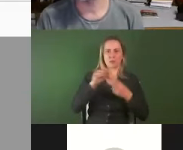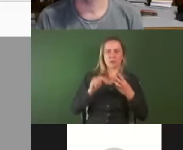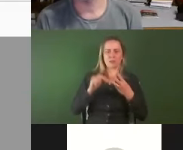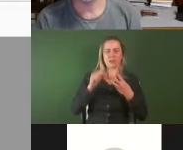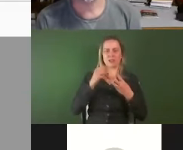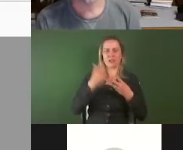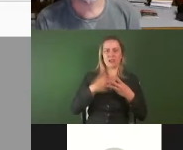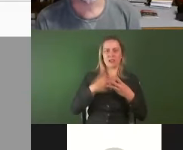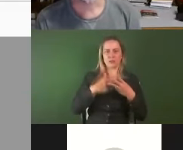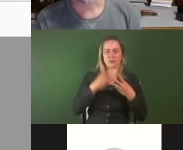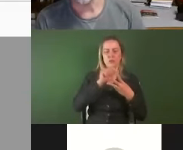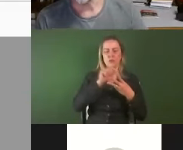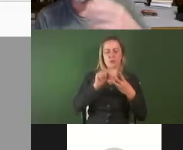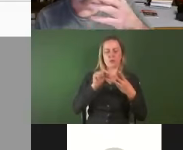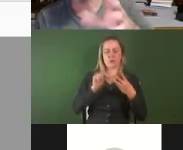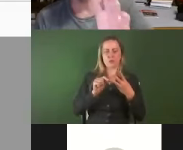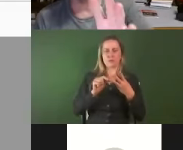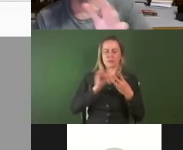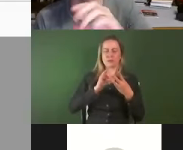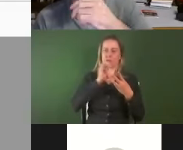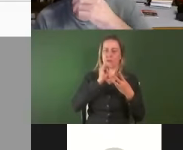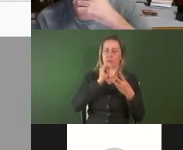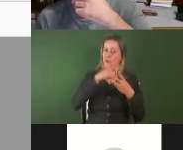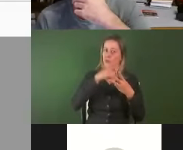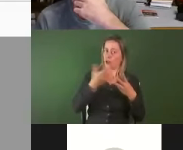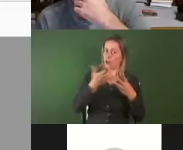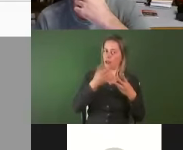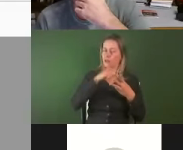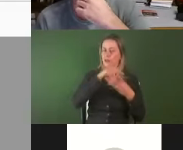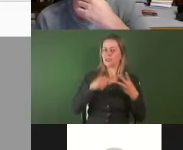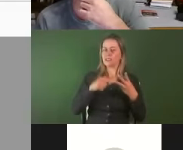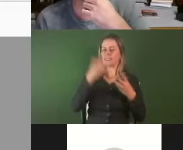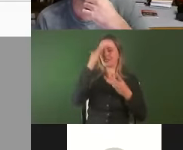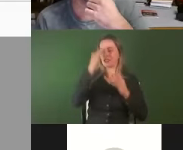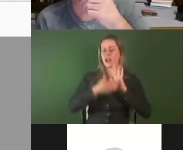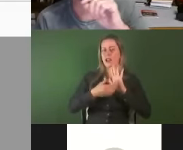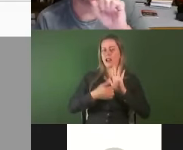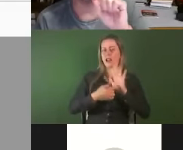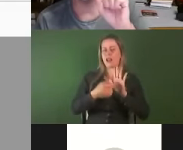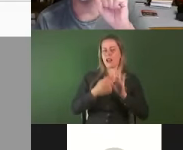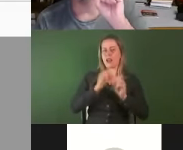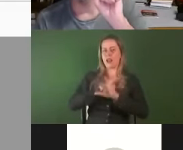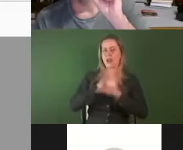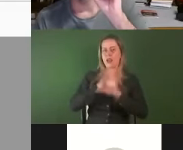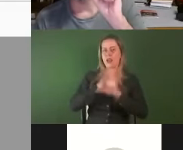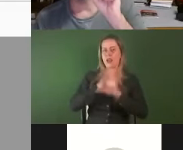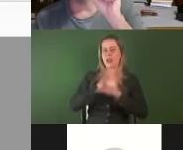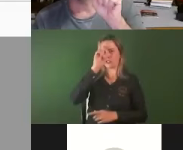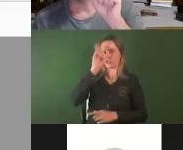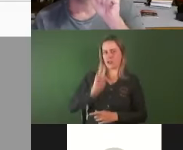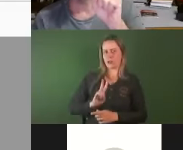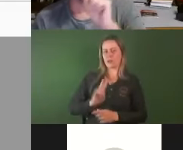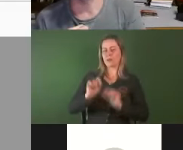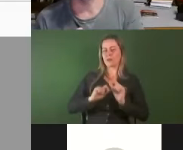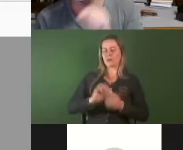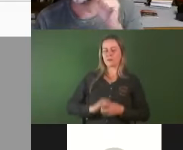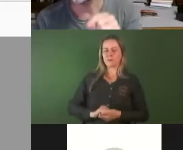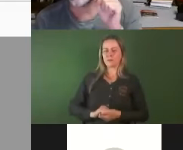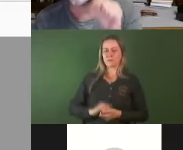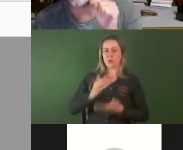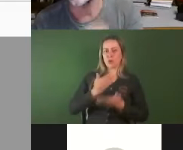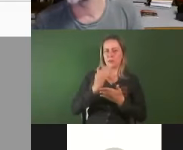do Daido, mas para vocês entenderem uma coisa muito interessante aqui nessa história, o Daido começa a fotografar esse